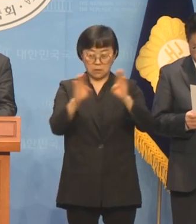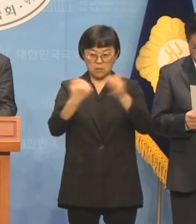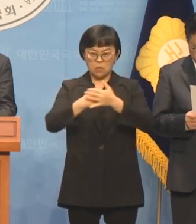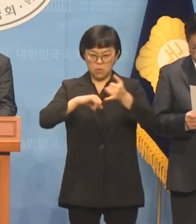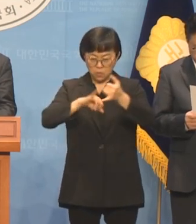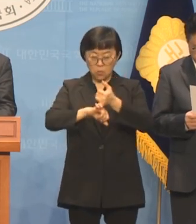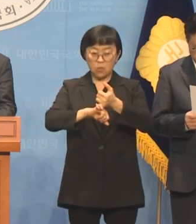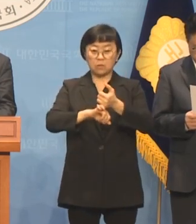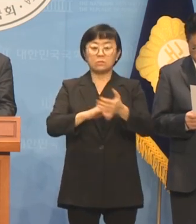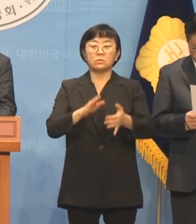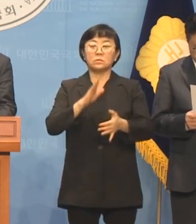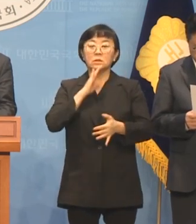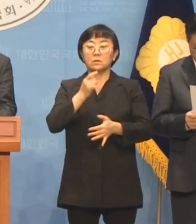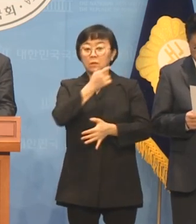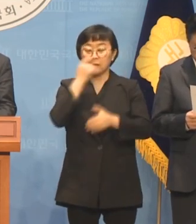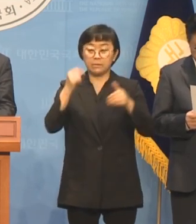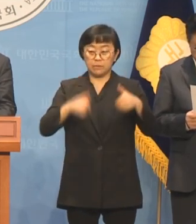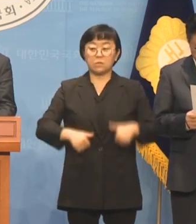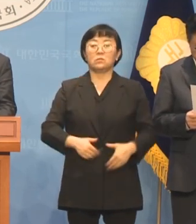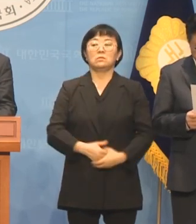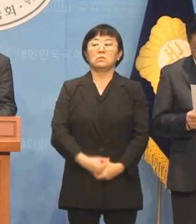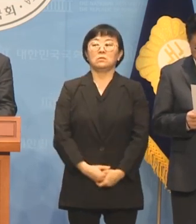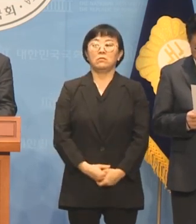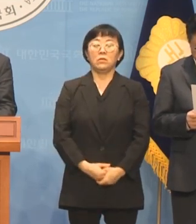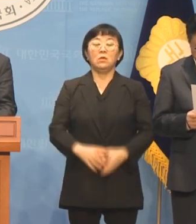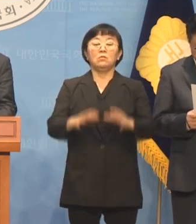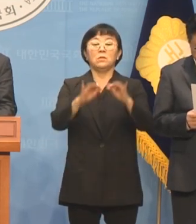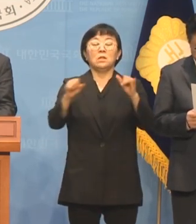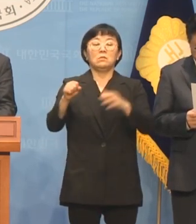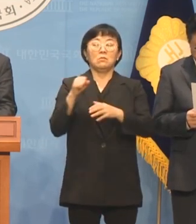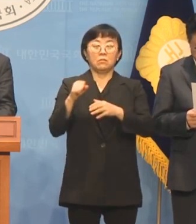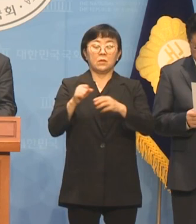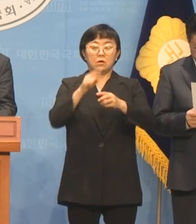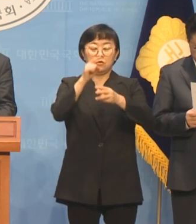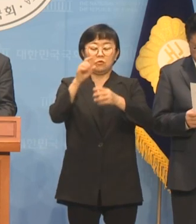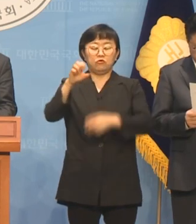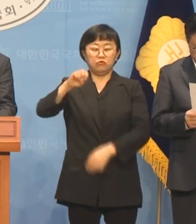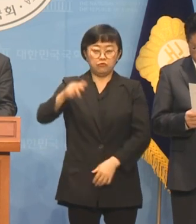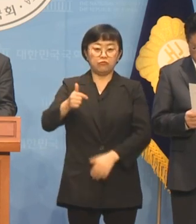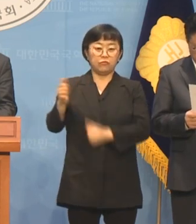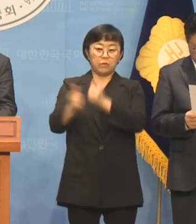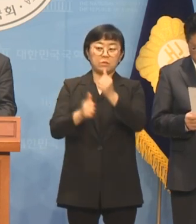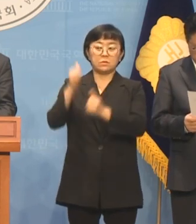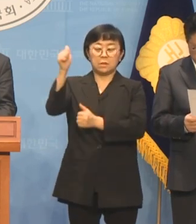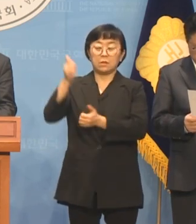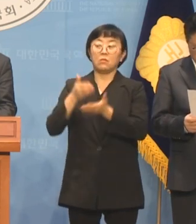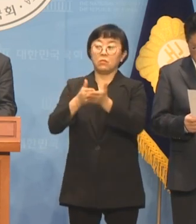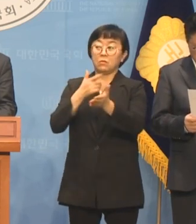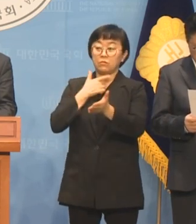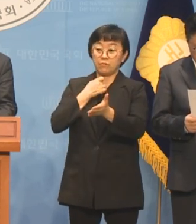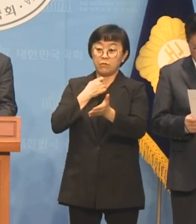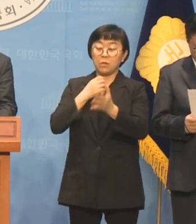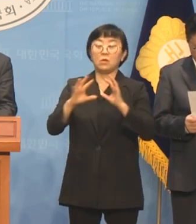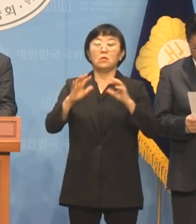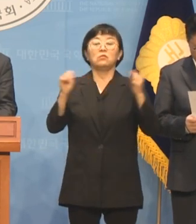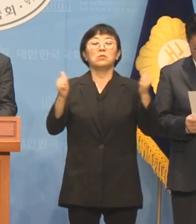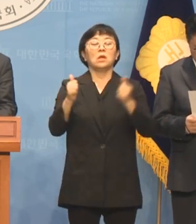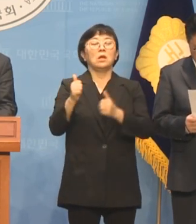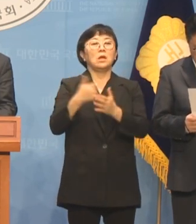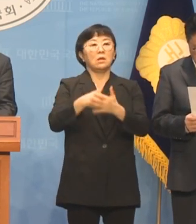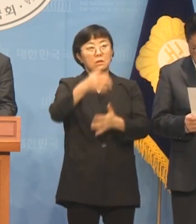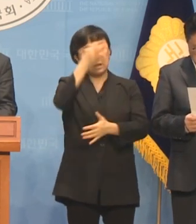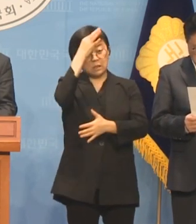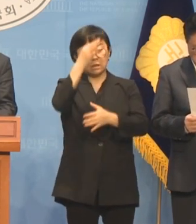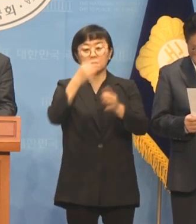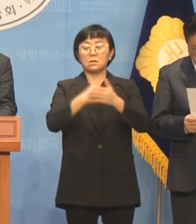반드시 사실을 확인해야 합니다. 국민의힘과 윤재욱 위원장에게 요구합니다. 국회의 기능을